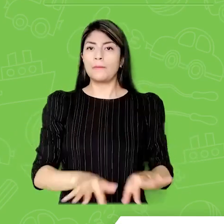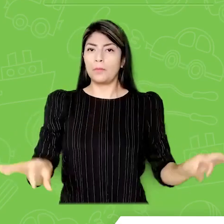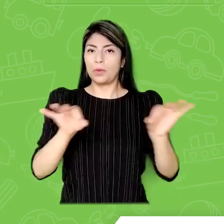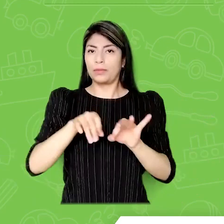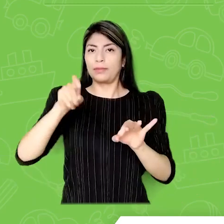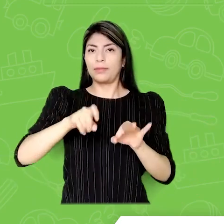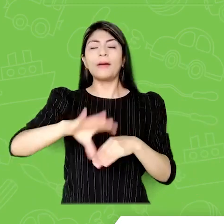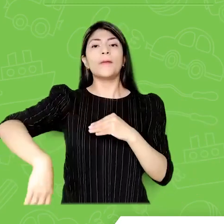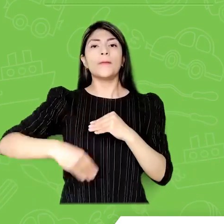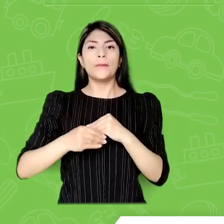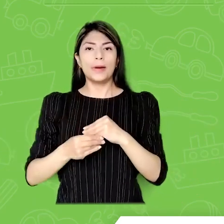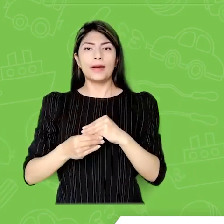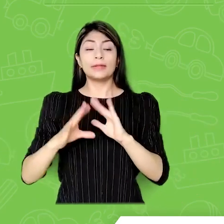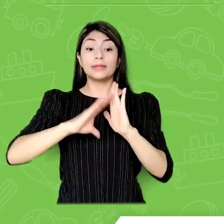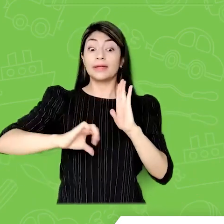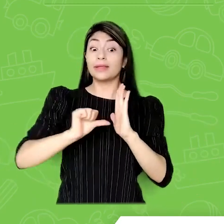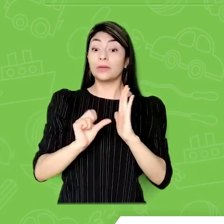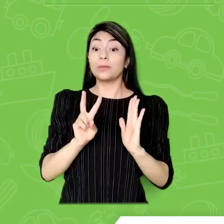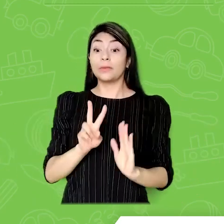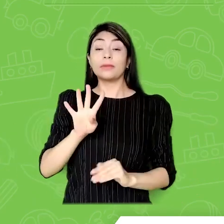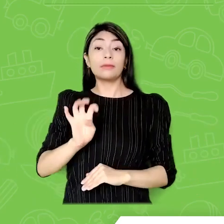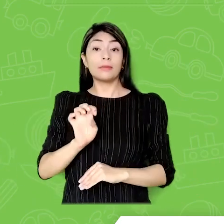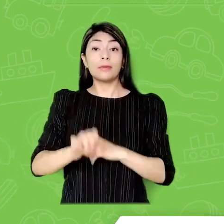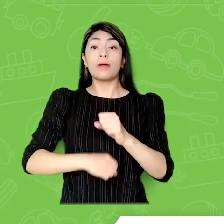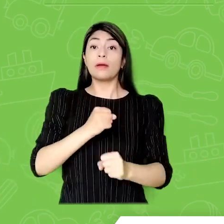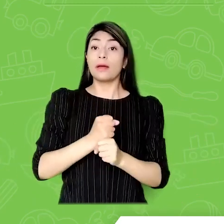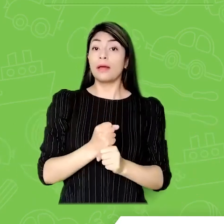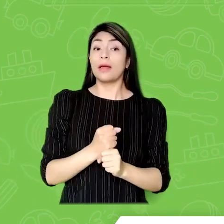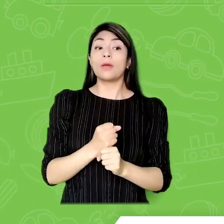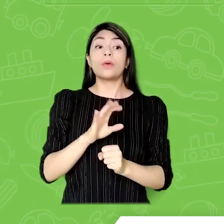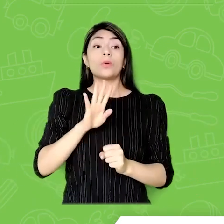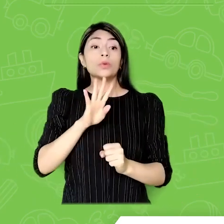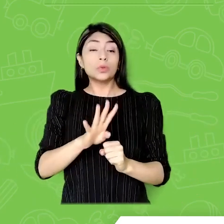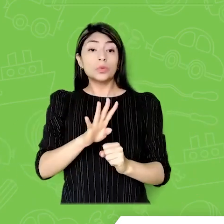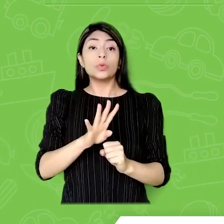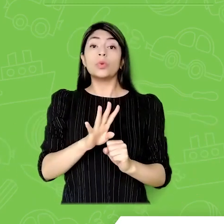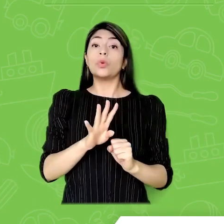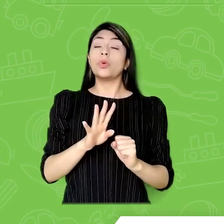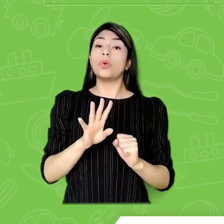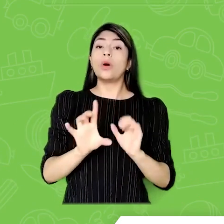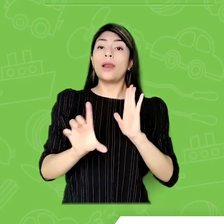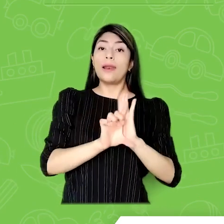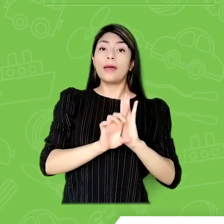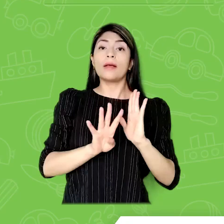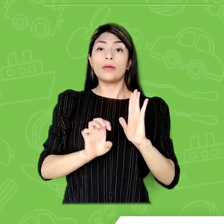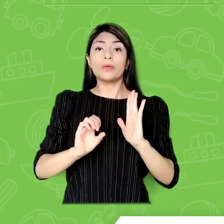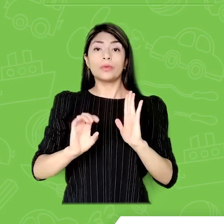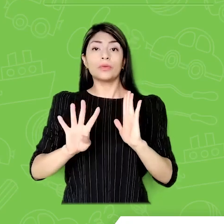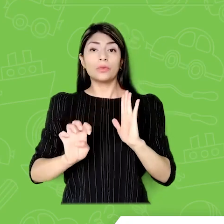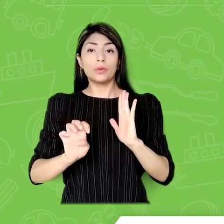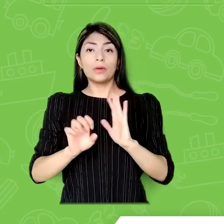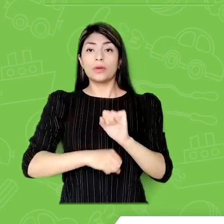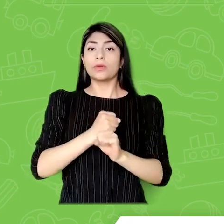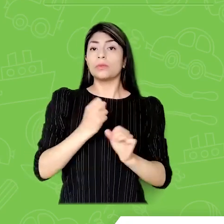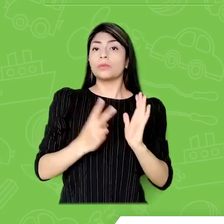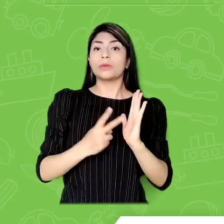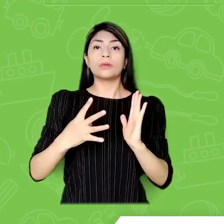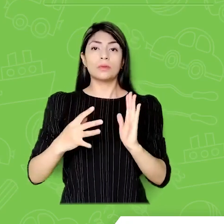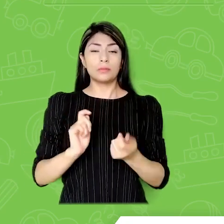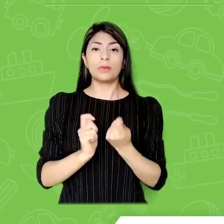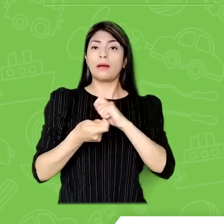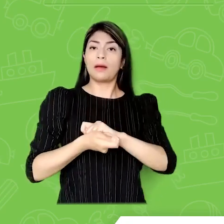mismo sentido, el artículo 29 de la Ley 909 de 2004, modificado por el artículo 2 de la